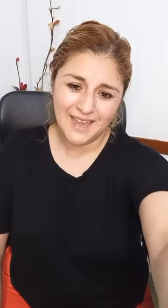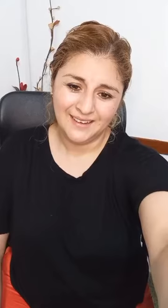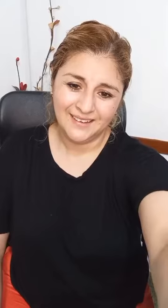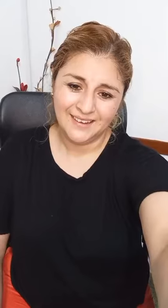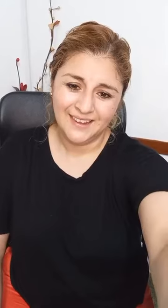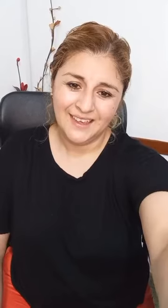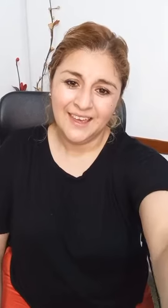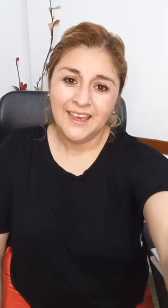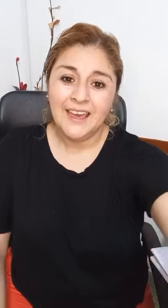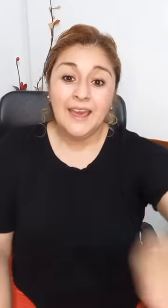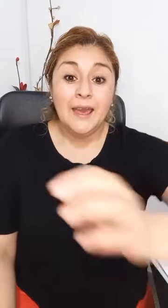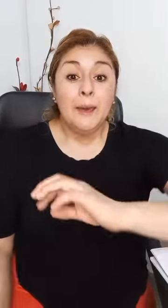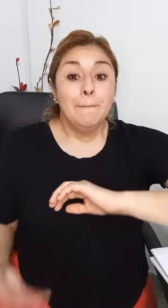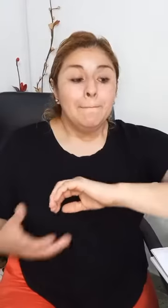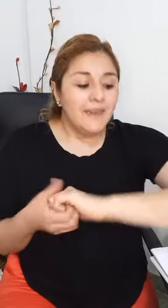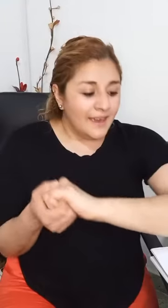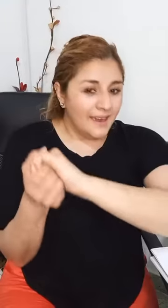bien.